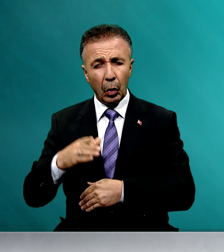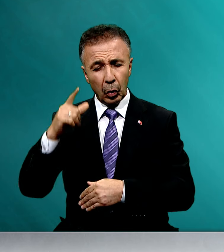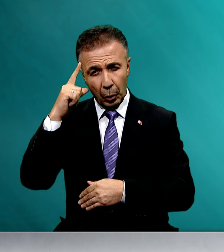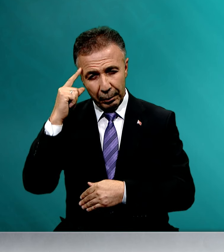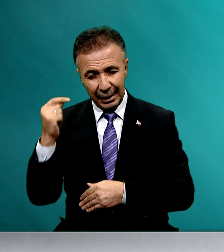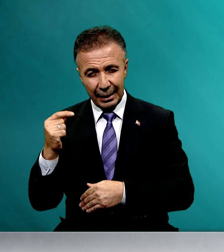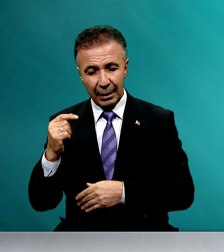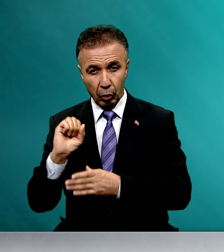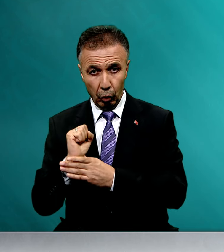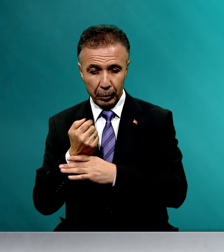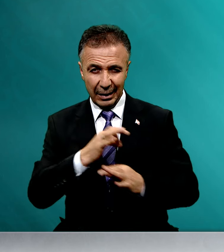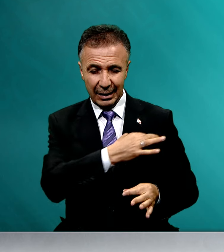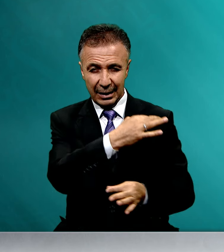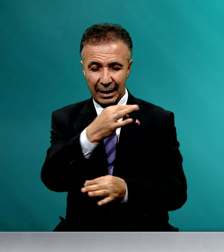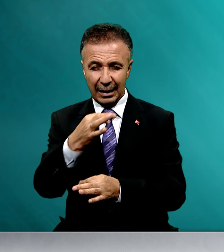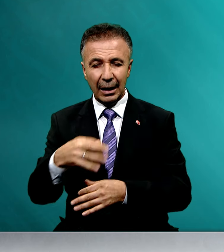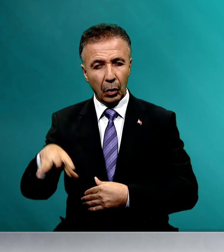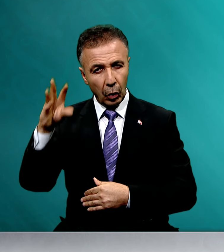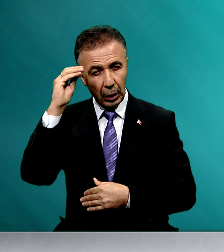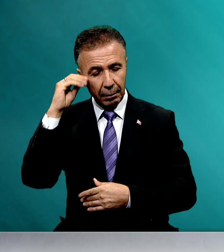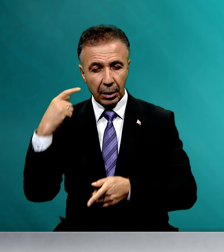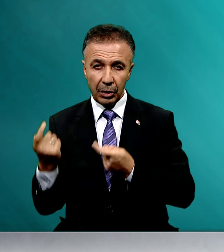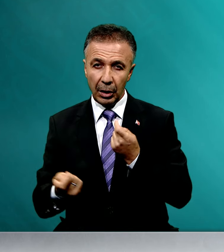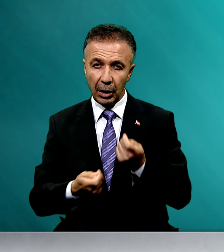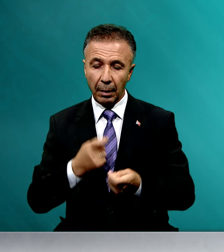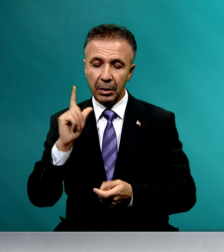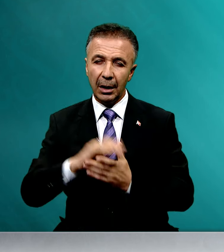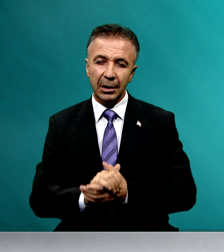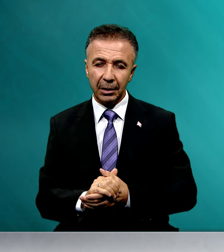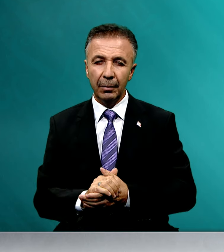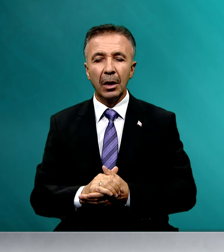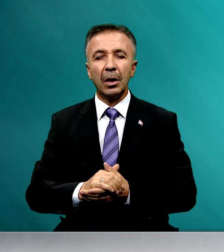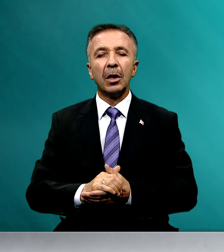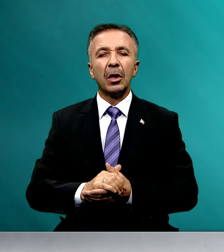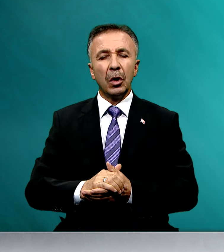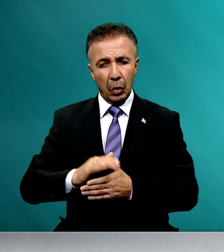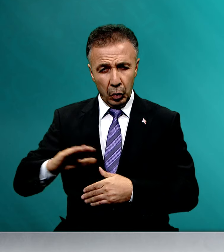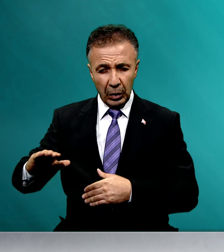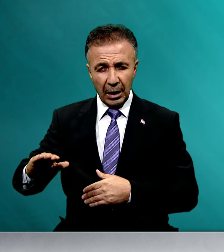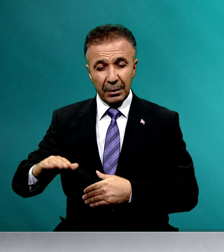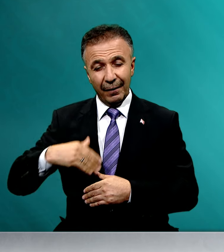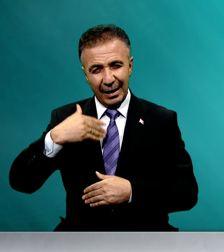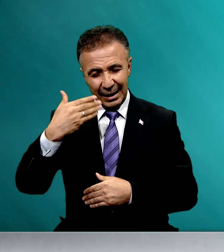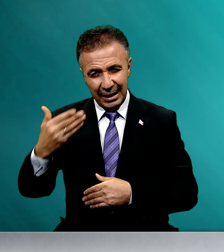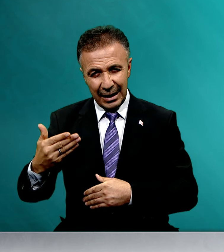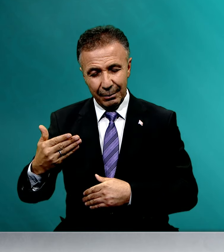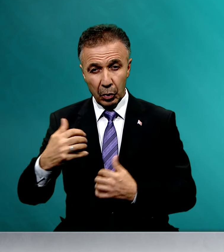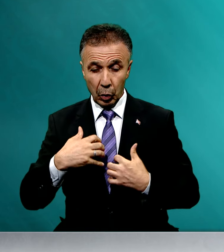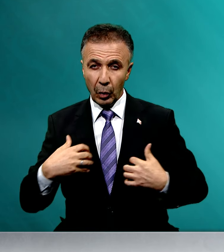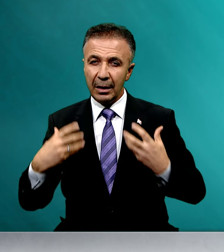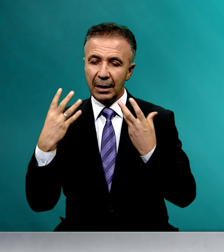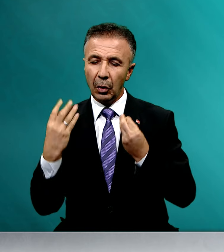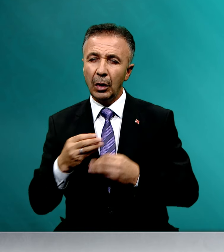güvenilir kişilerden öğrenmeye gayret gösterelim. Göz nuru çocuklarımızı ve geleceğimizin teminatı